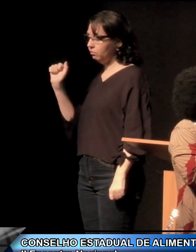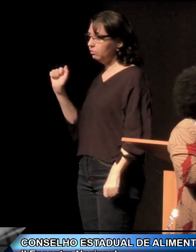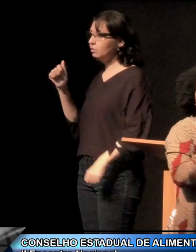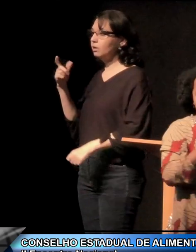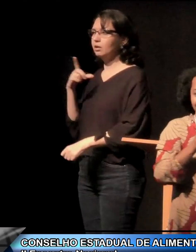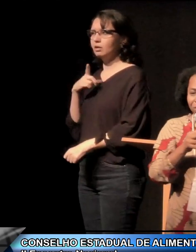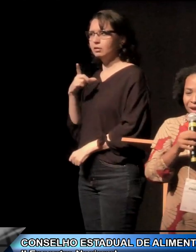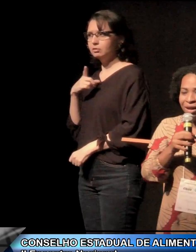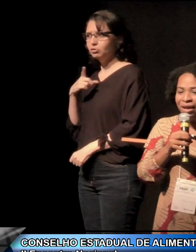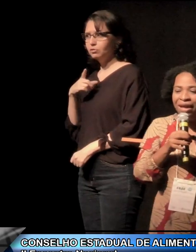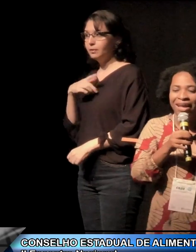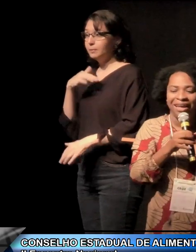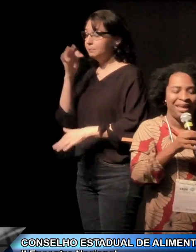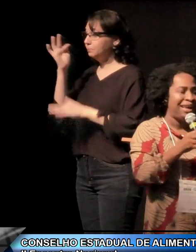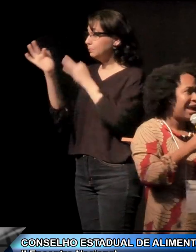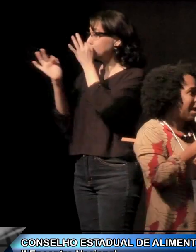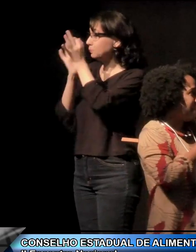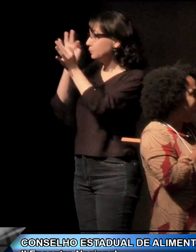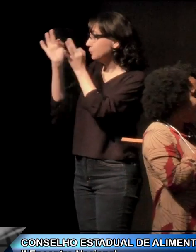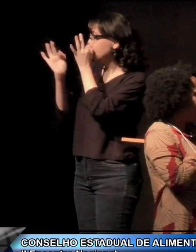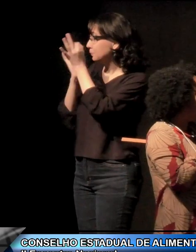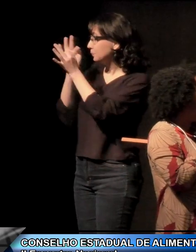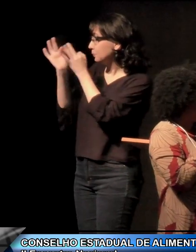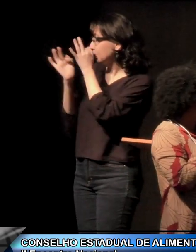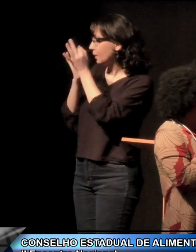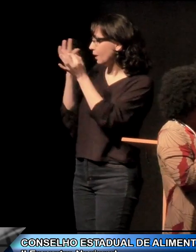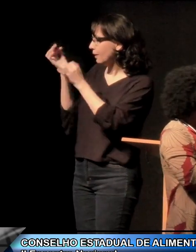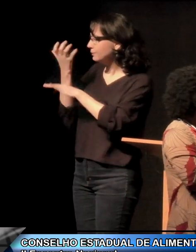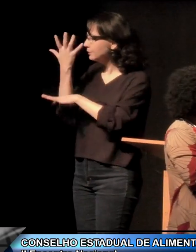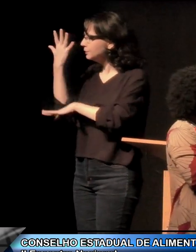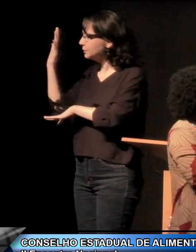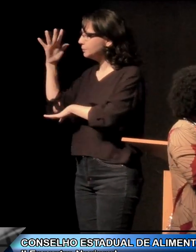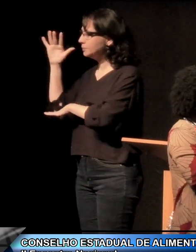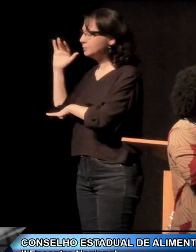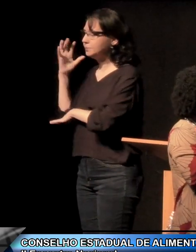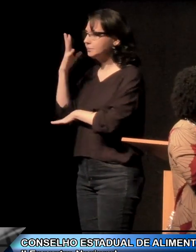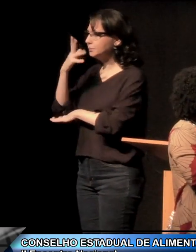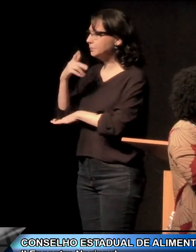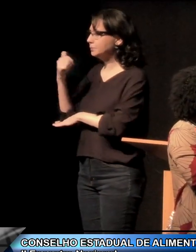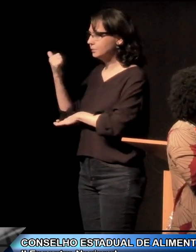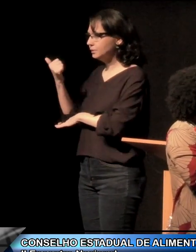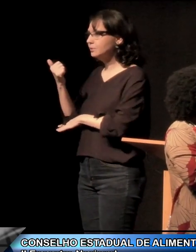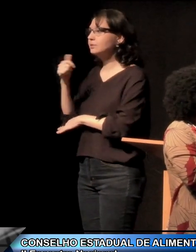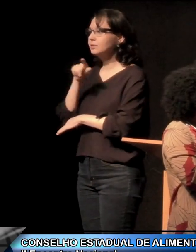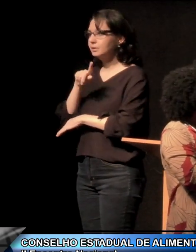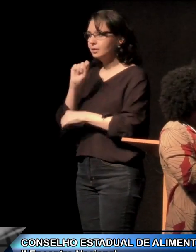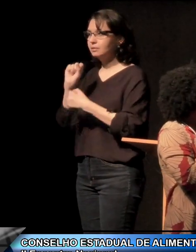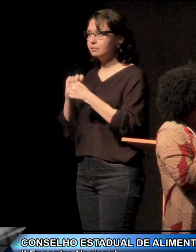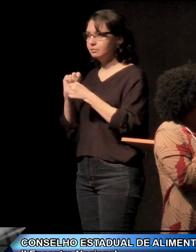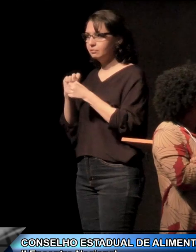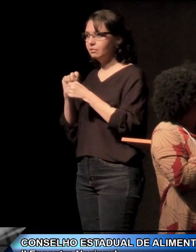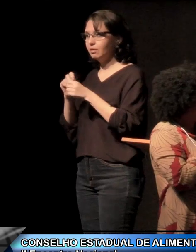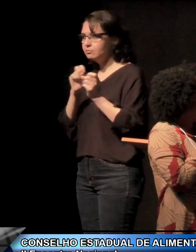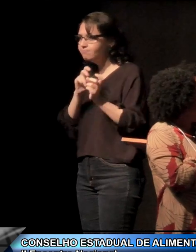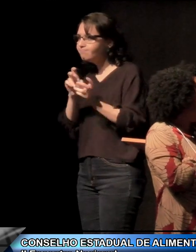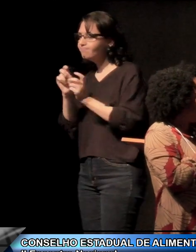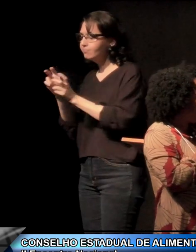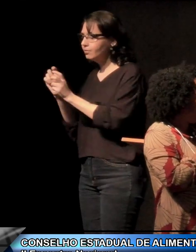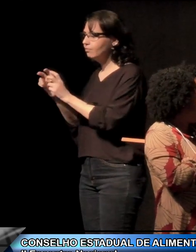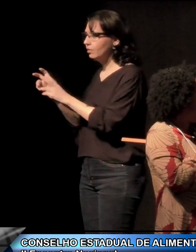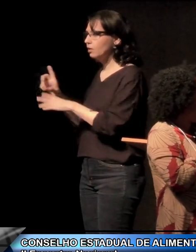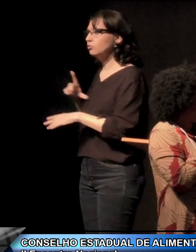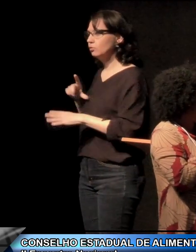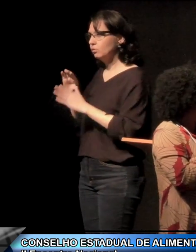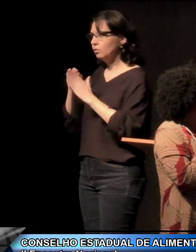ornamentais né e a Camélia é o símbolo desse Quilombo que eles produzem também e a gente tem o